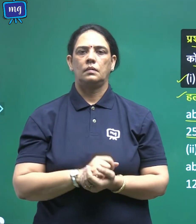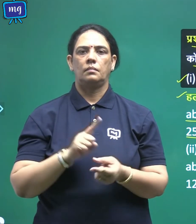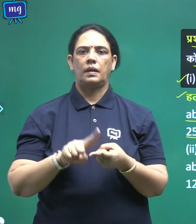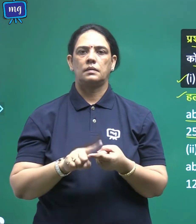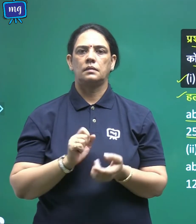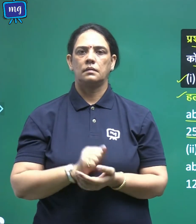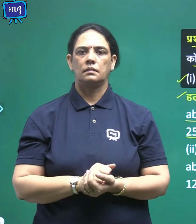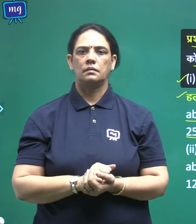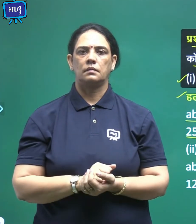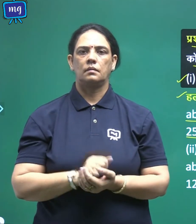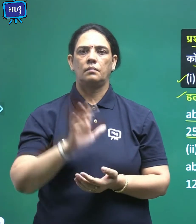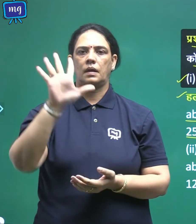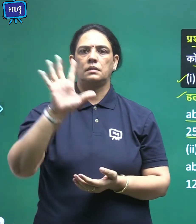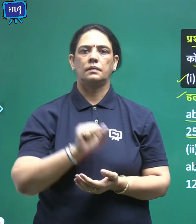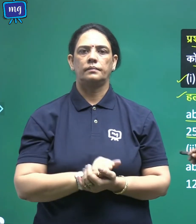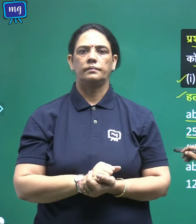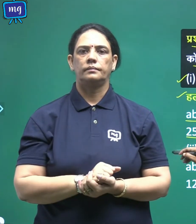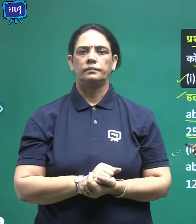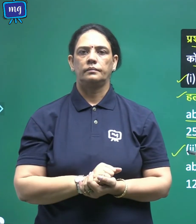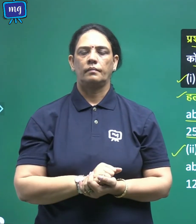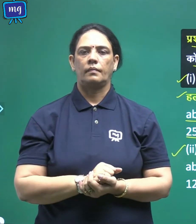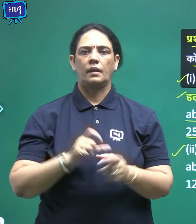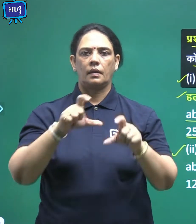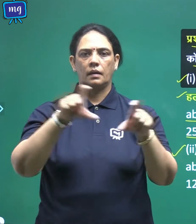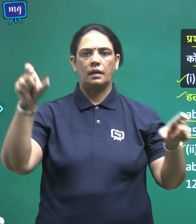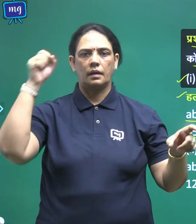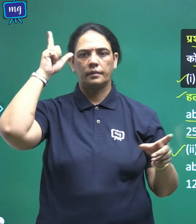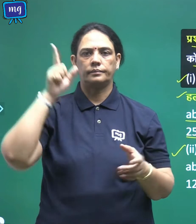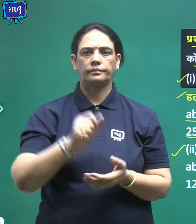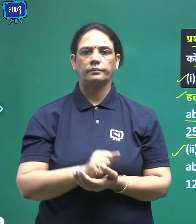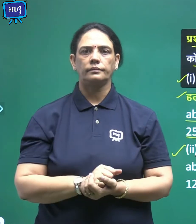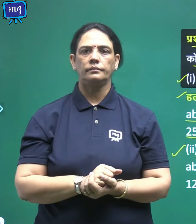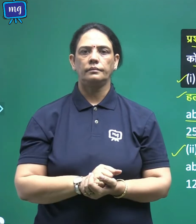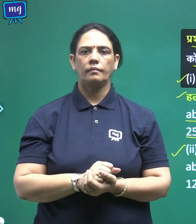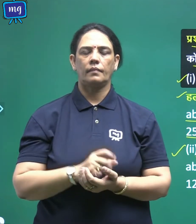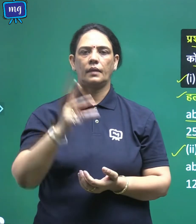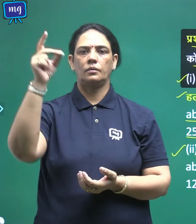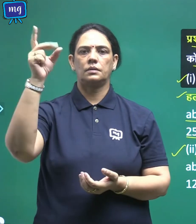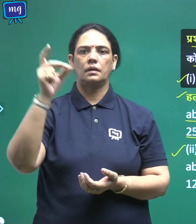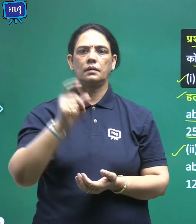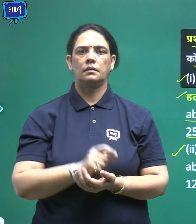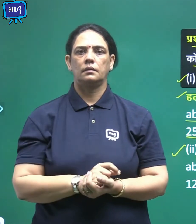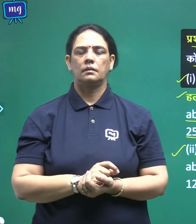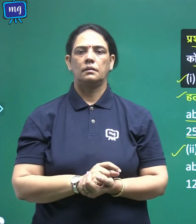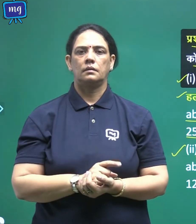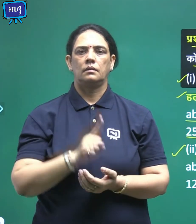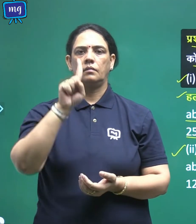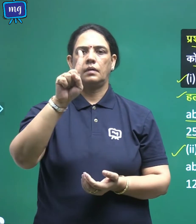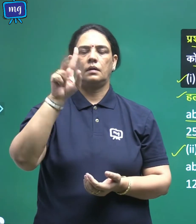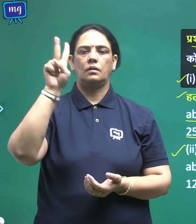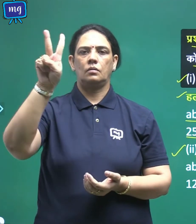प्लस 5। समझ आ गया। दूसरा